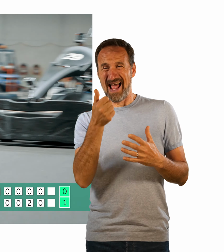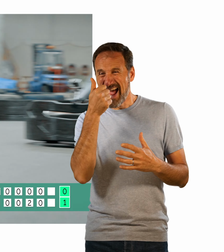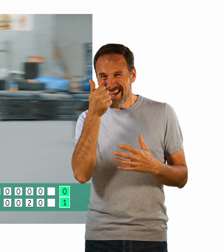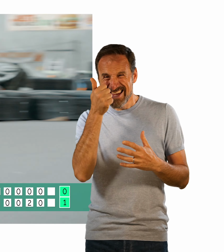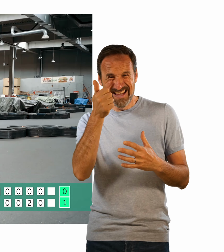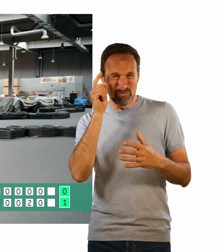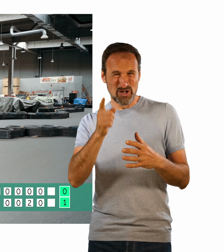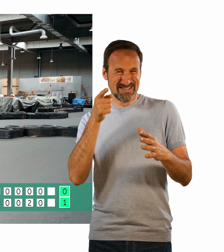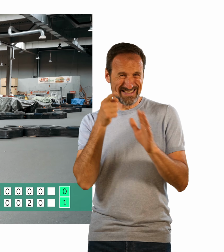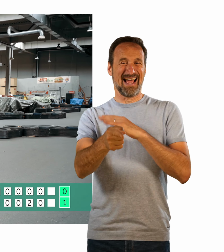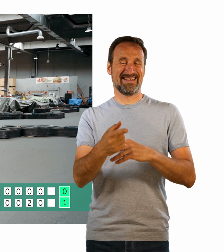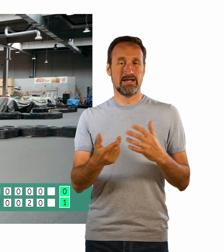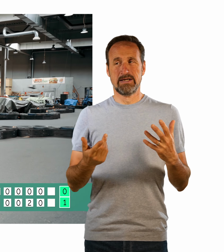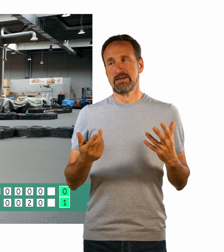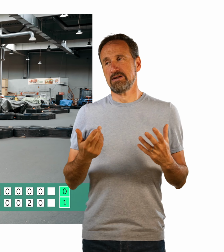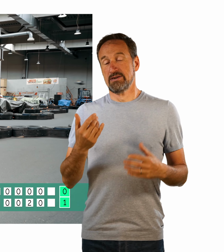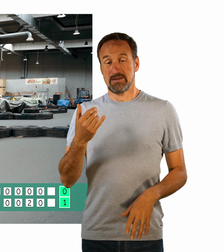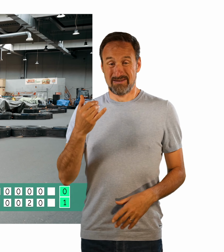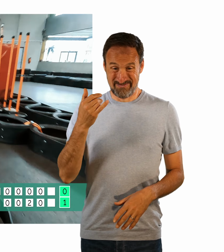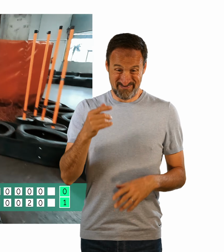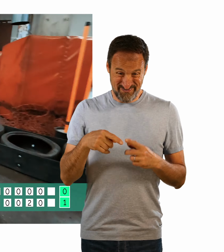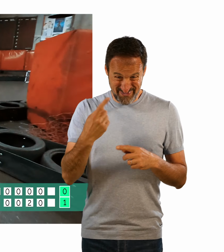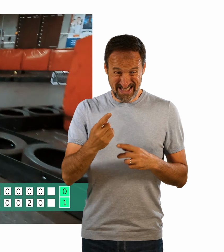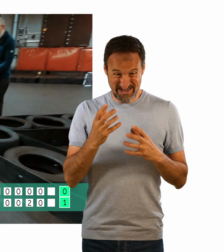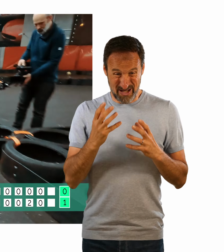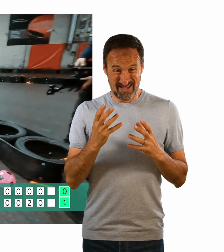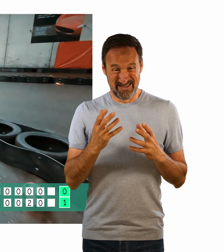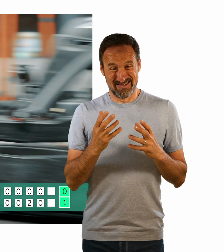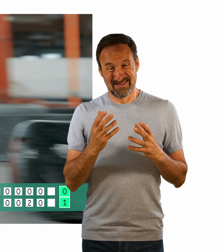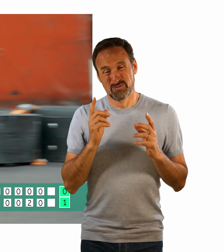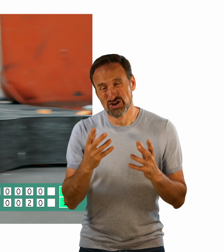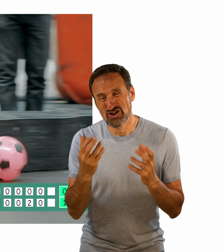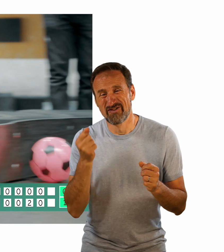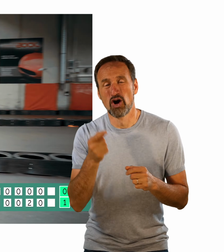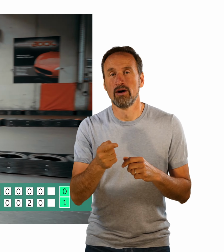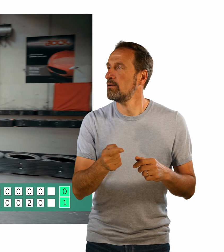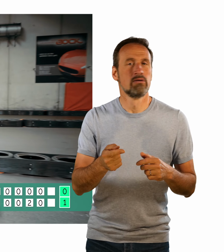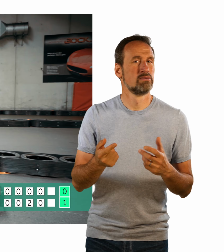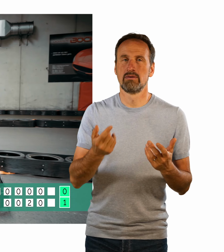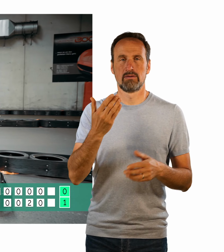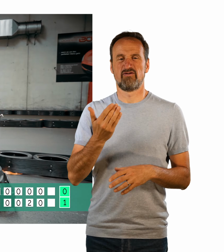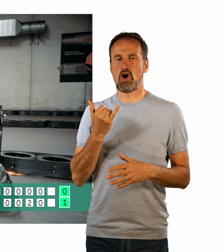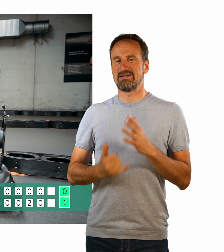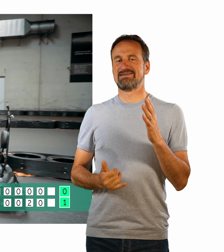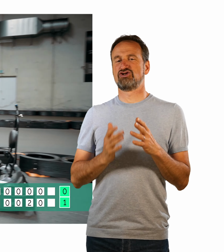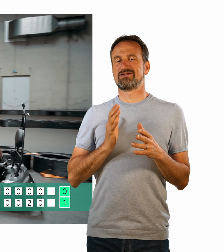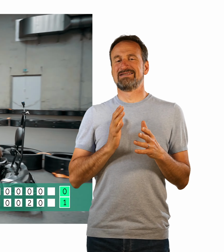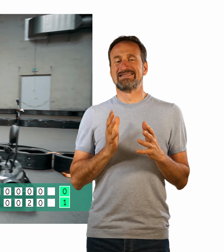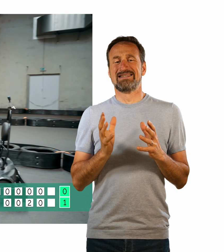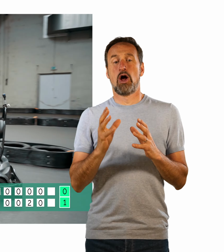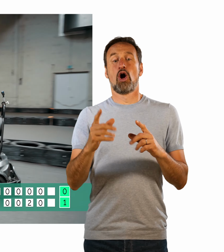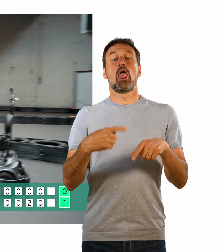Nächster Ball. Hier muss einfach ein Tor fallen. Vorletzter Ball. Vorletzte Chance. Da